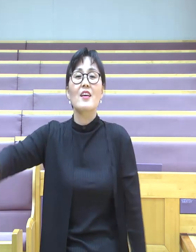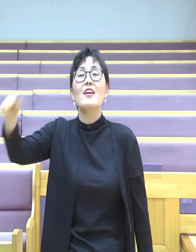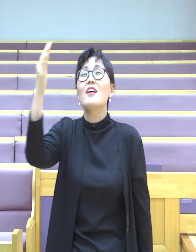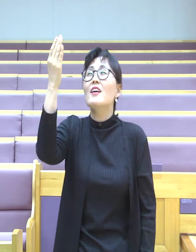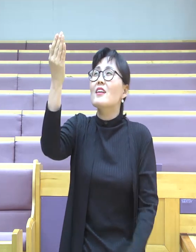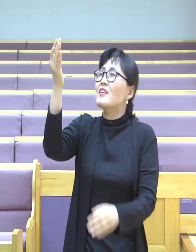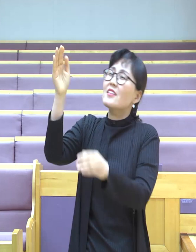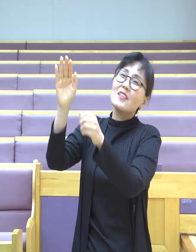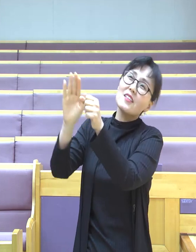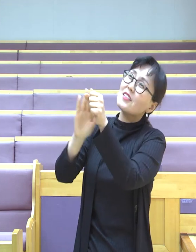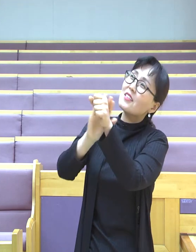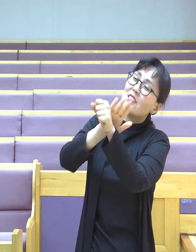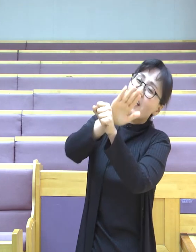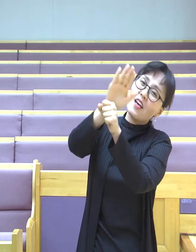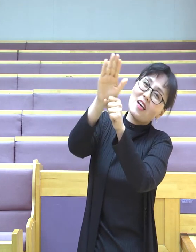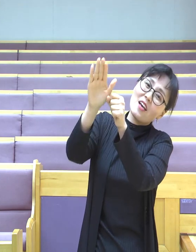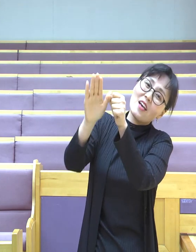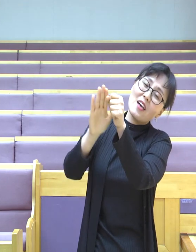그